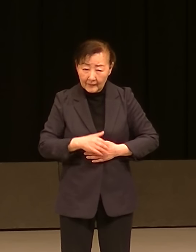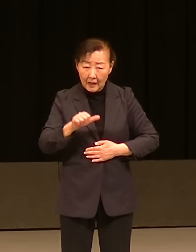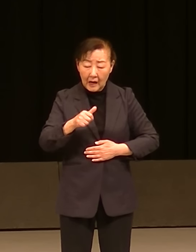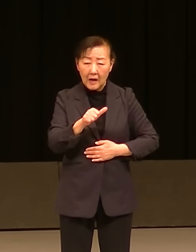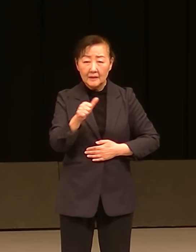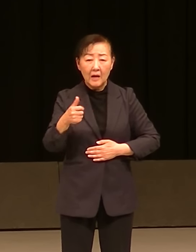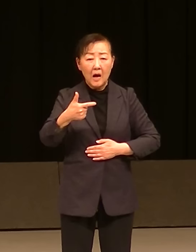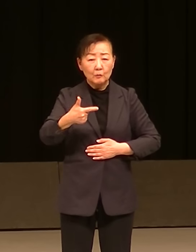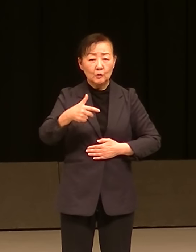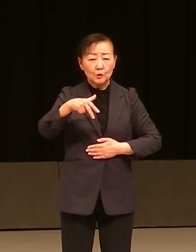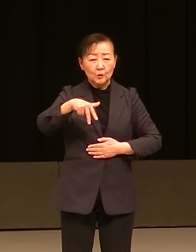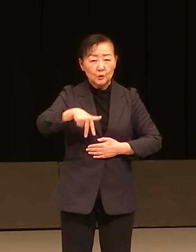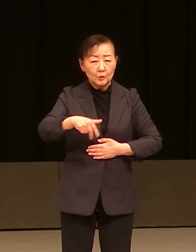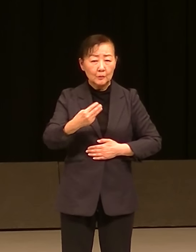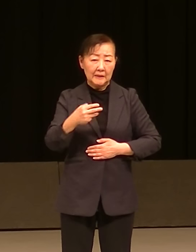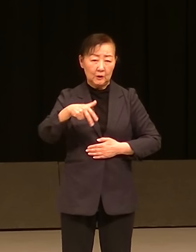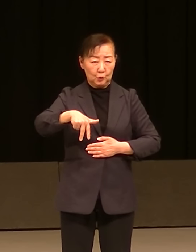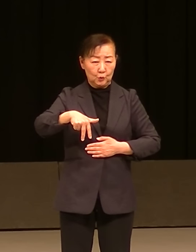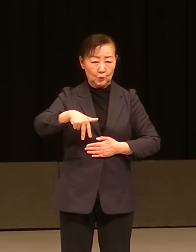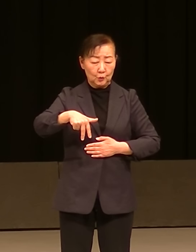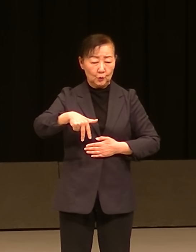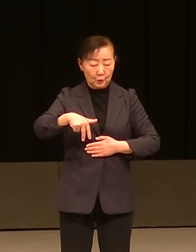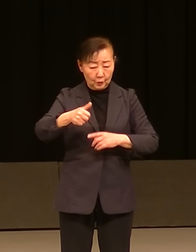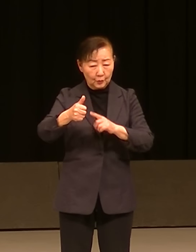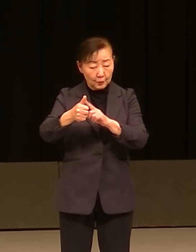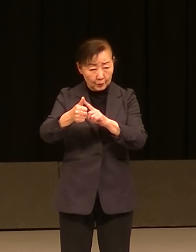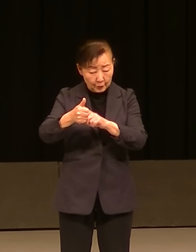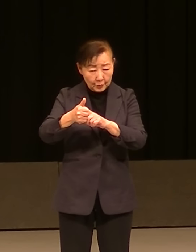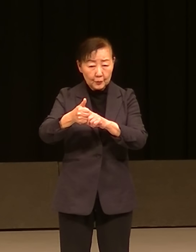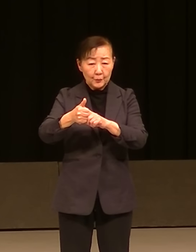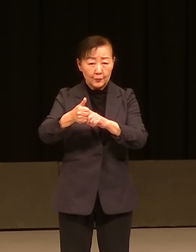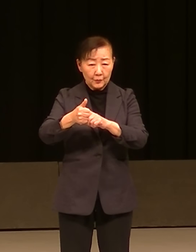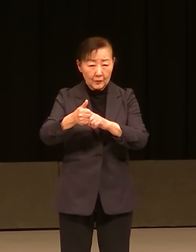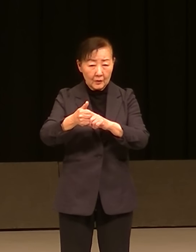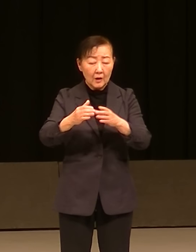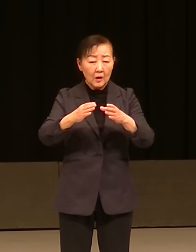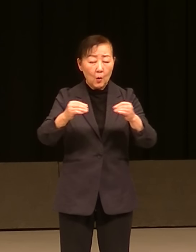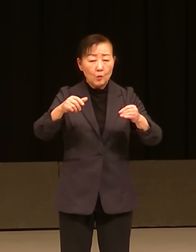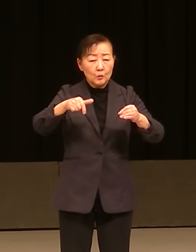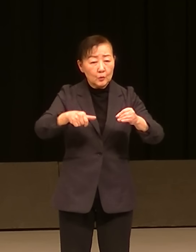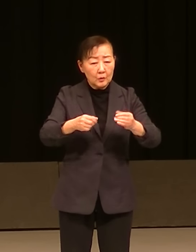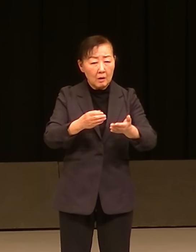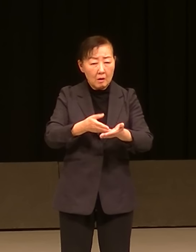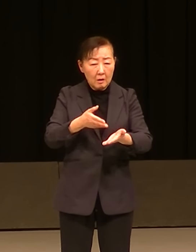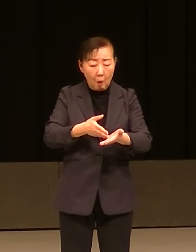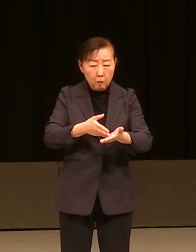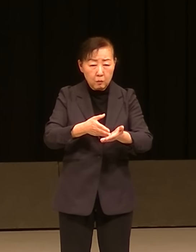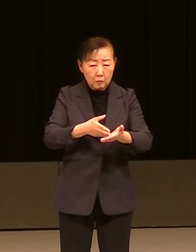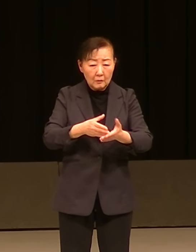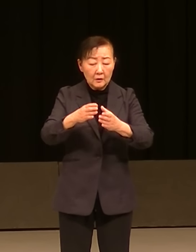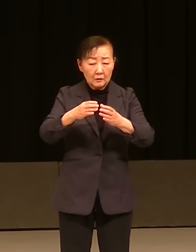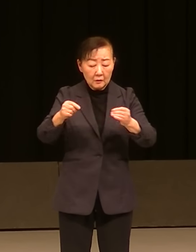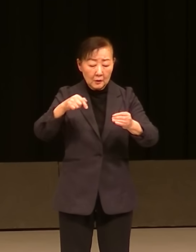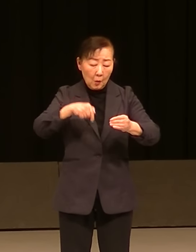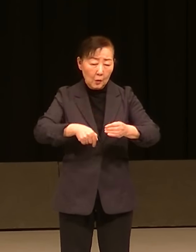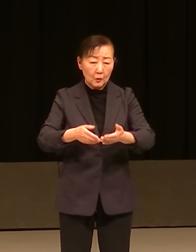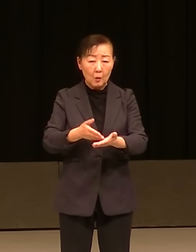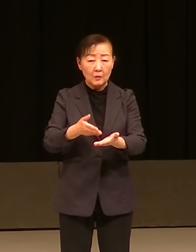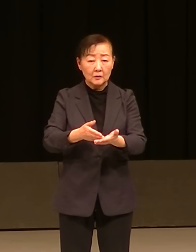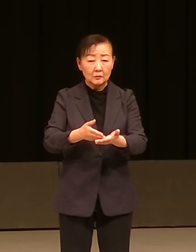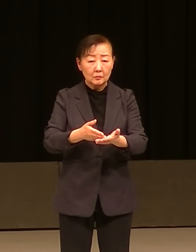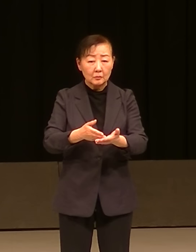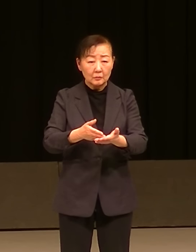スミス、でございます。アダム・スミスが、この国富論、国の富を論じる、と